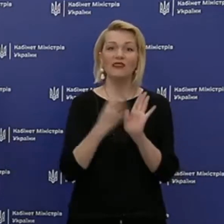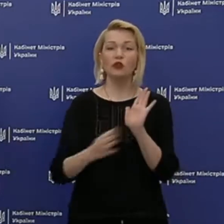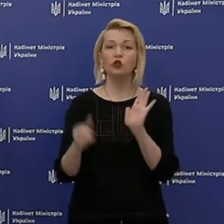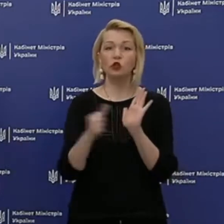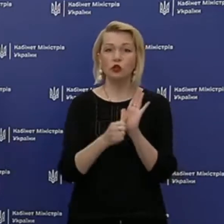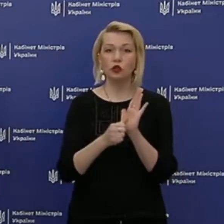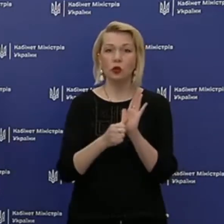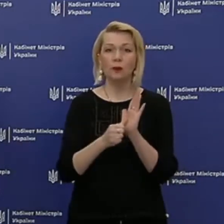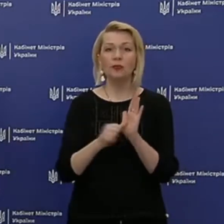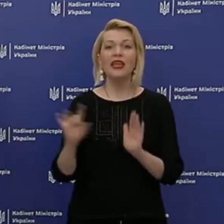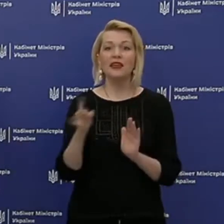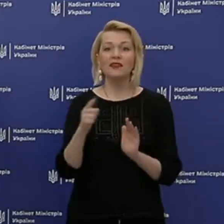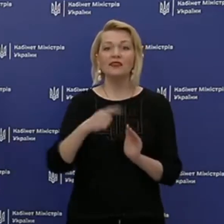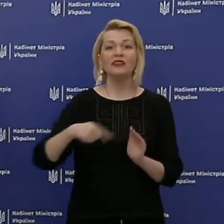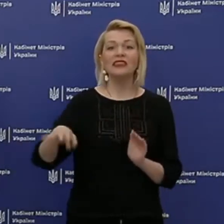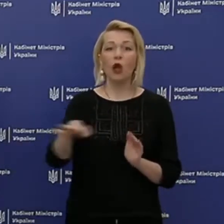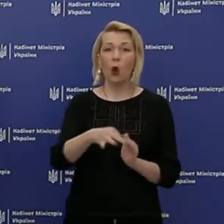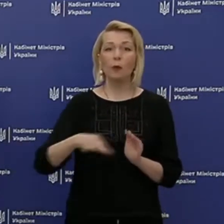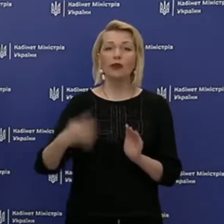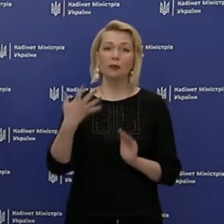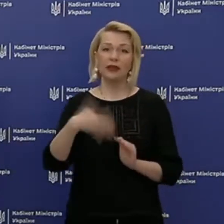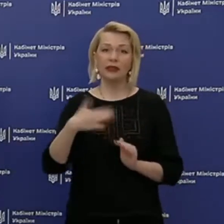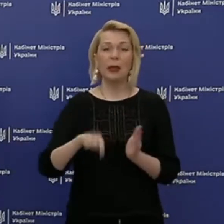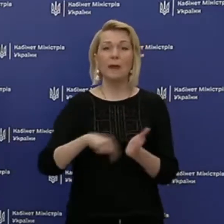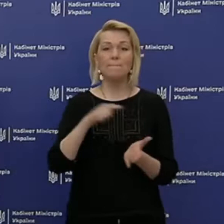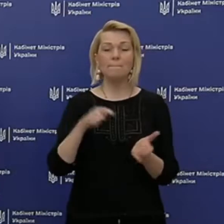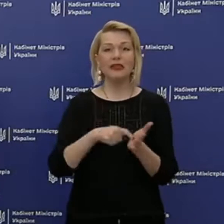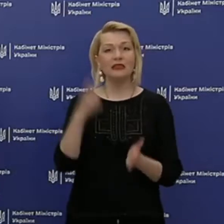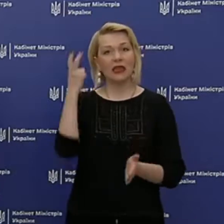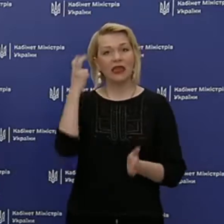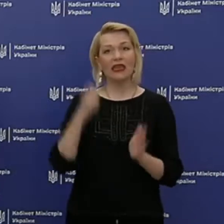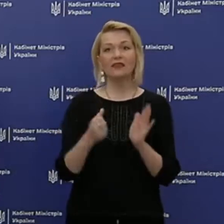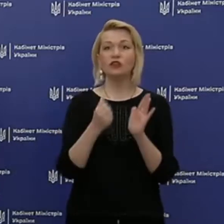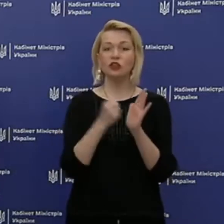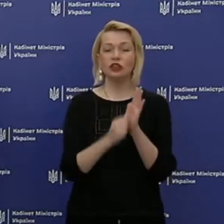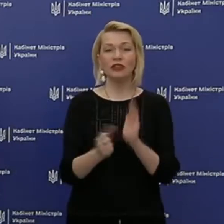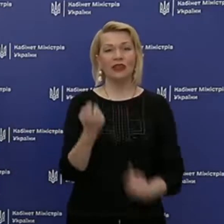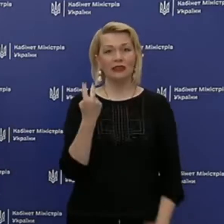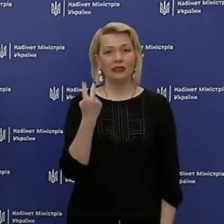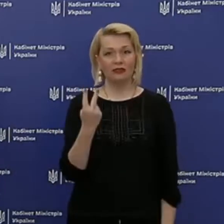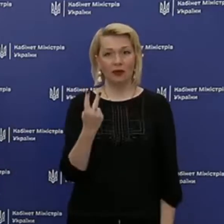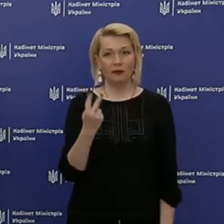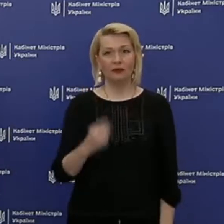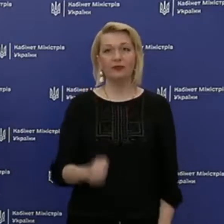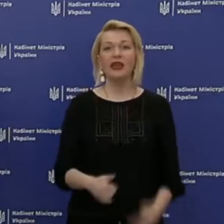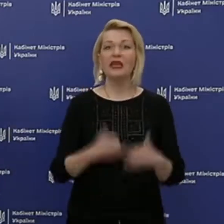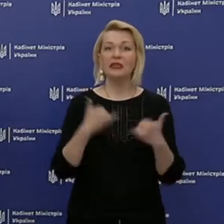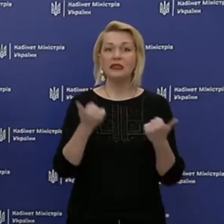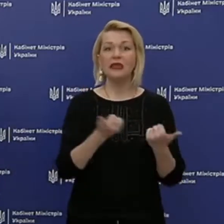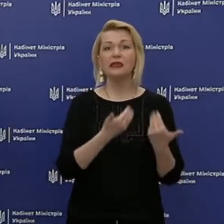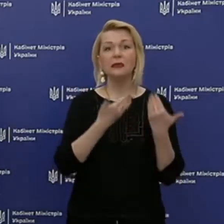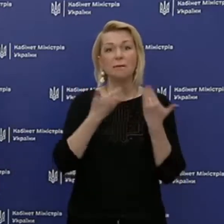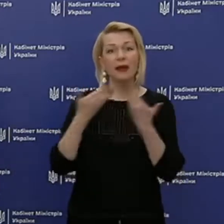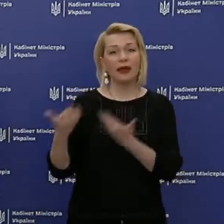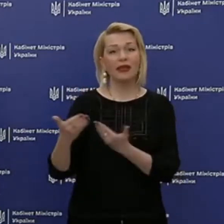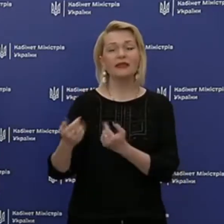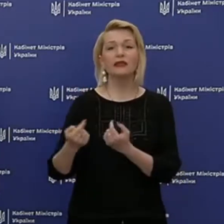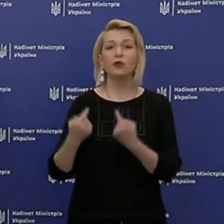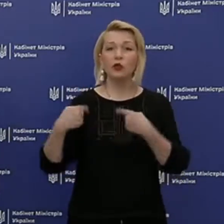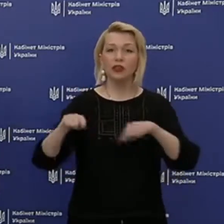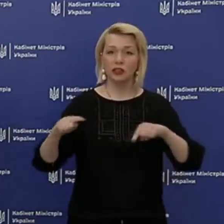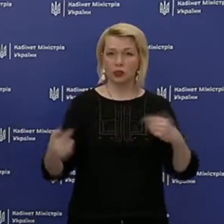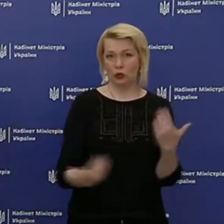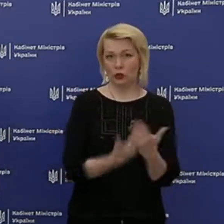96, Рівненській області – 50 та місті Київ – 62. Зараз перейдемо до інших